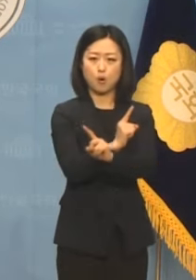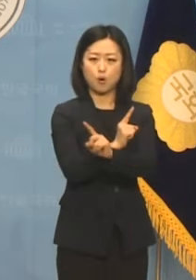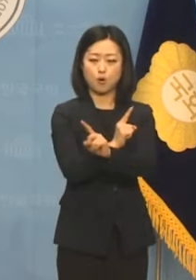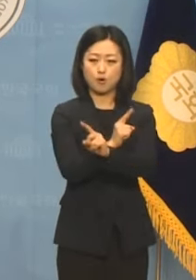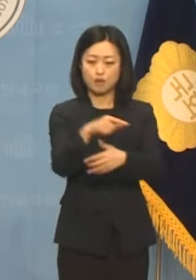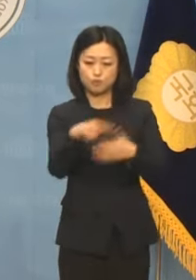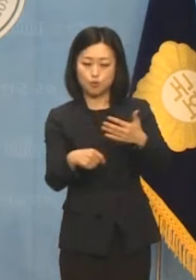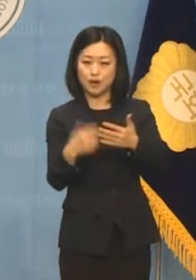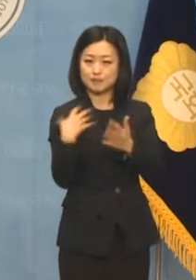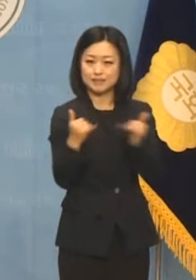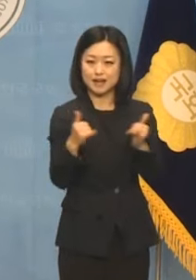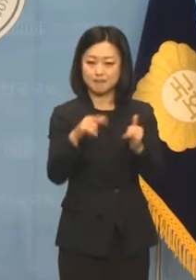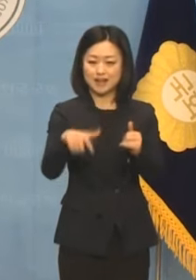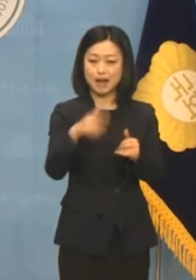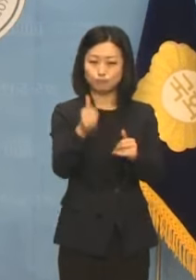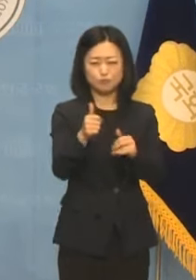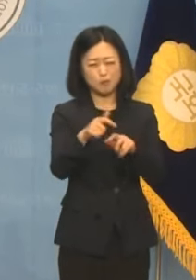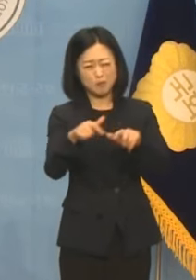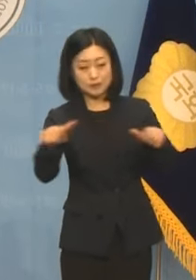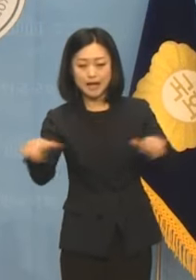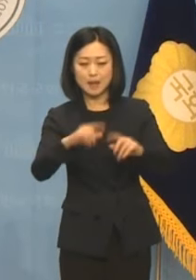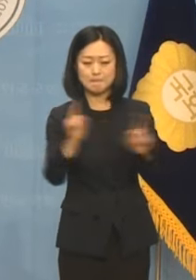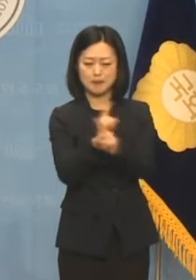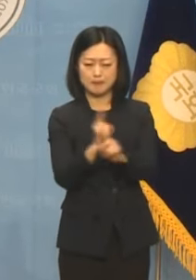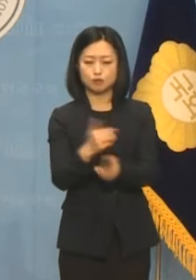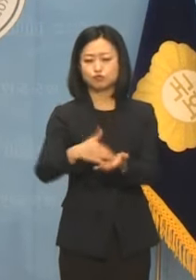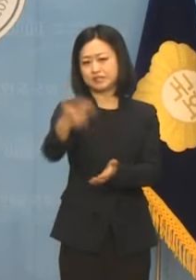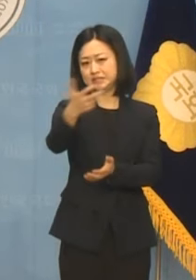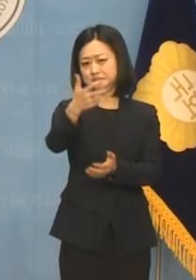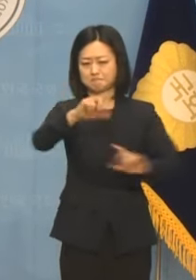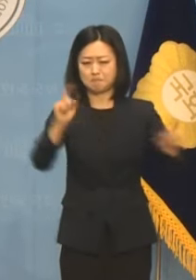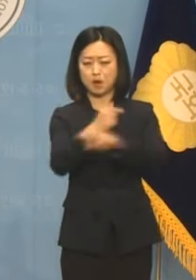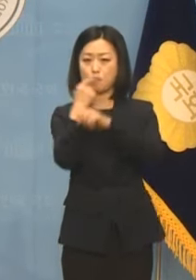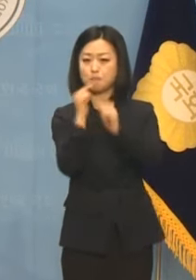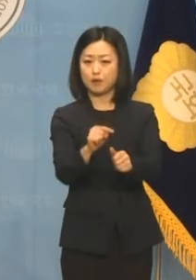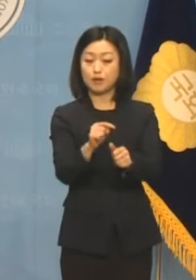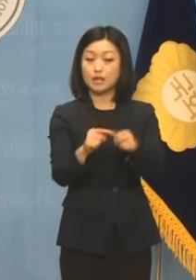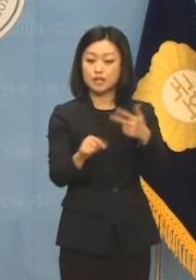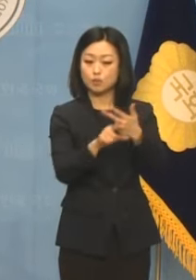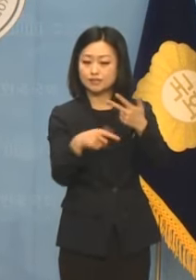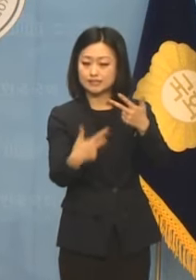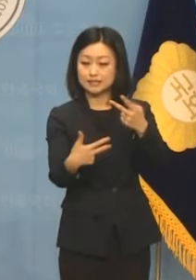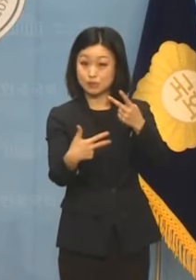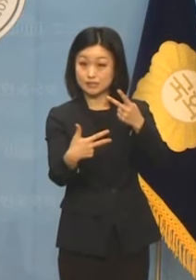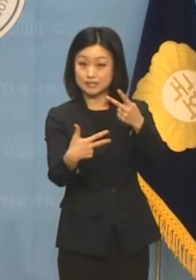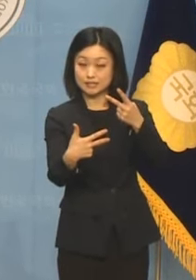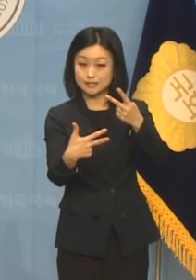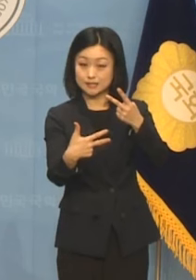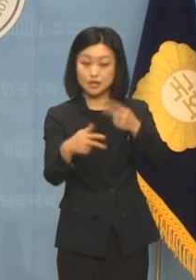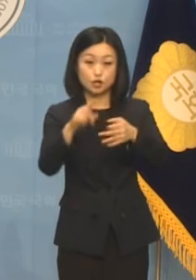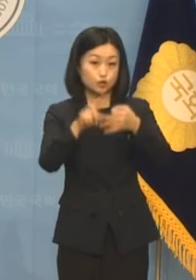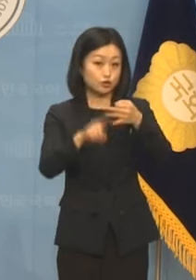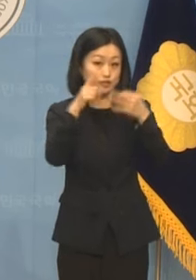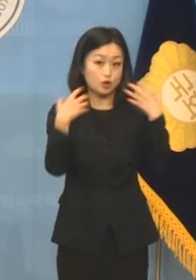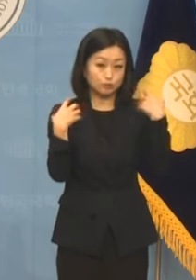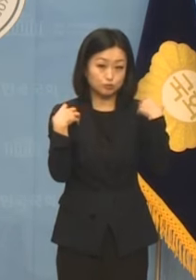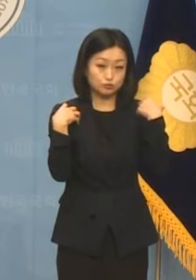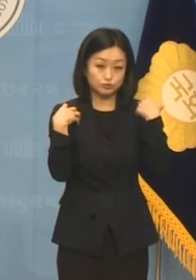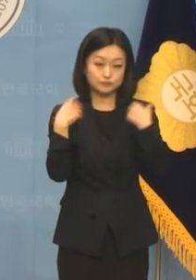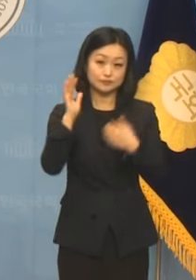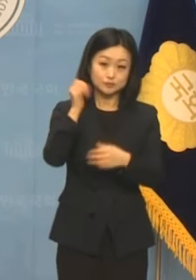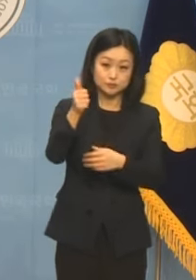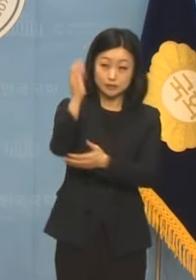진행자 간부 70여명을 전격 교체했습니다 지난 2월 7일에는 윤성열 대통령 10년 대담을